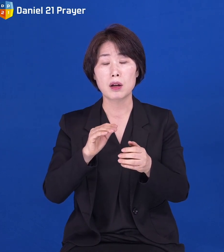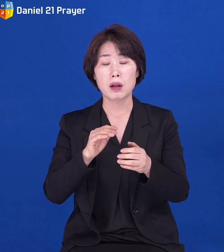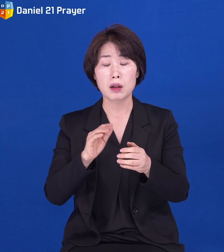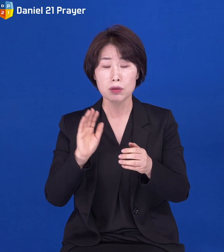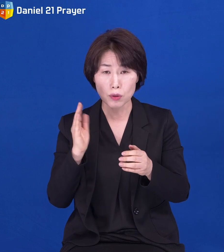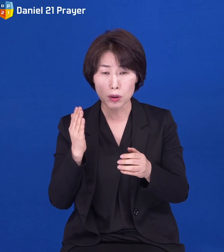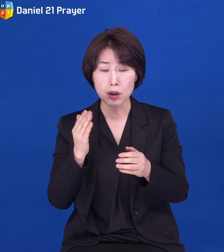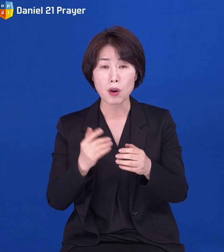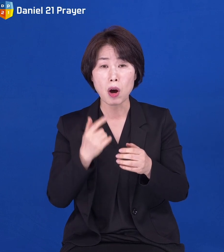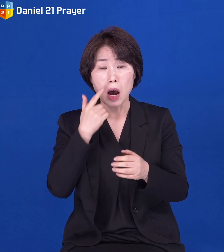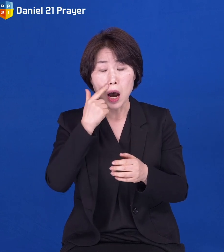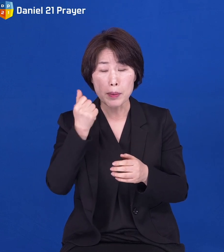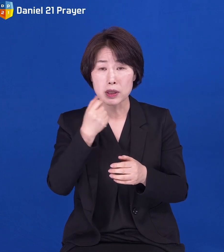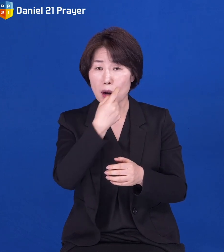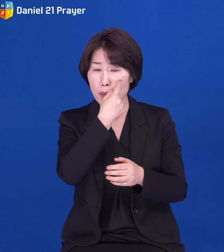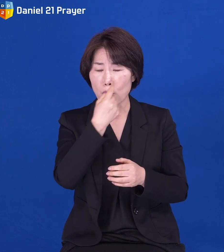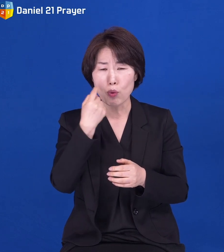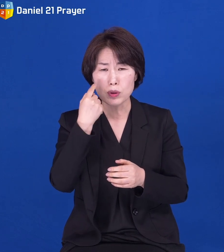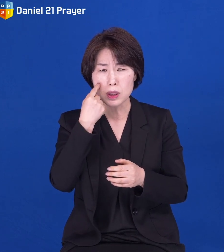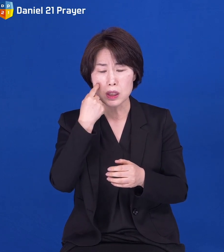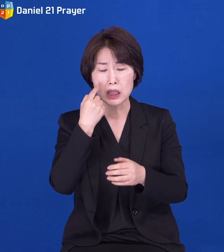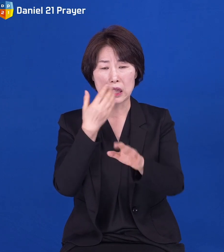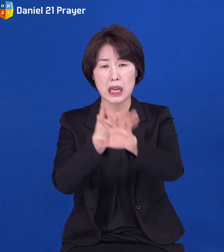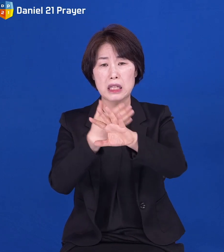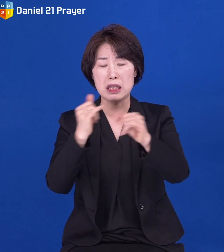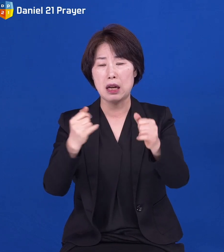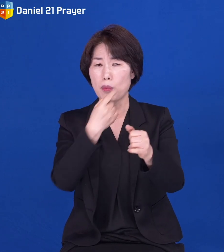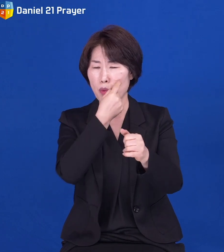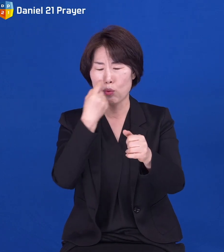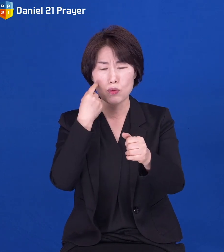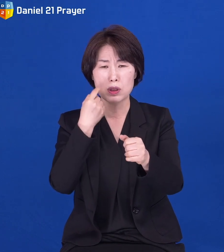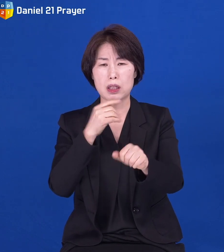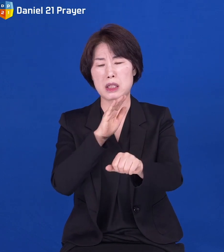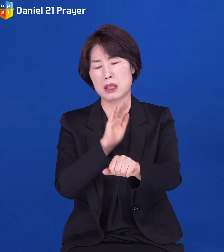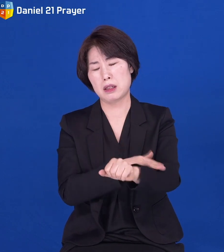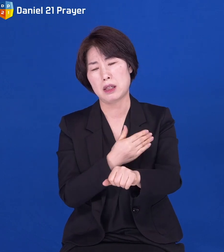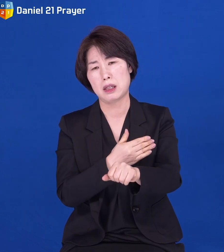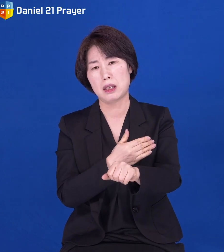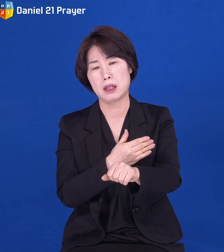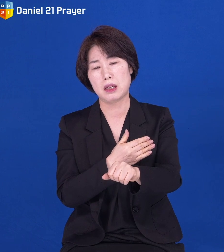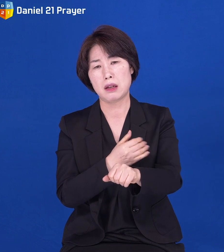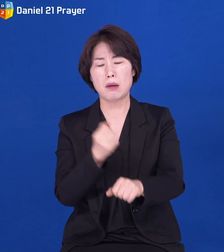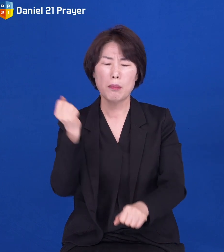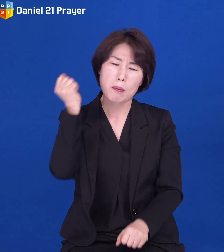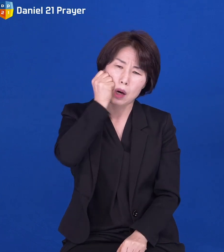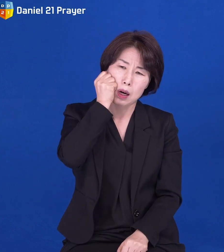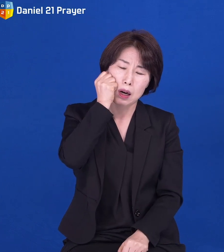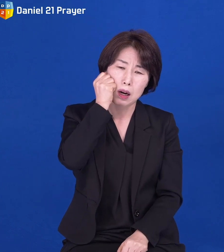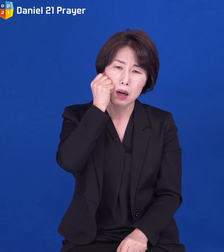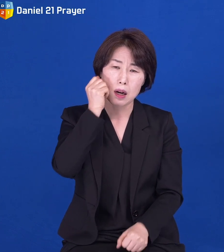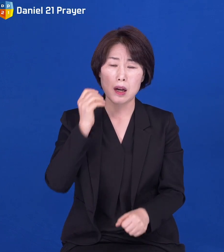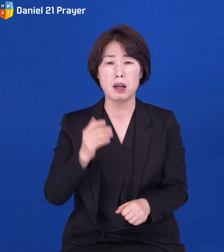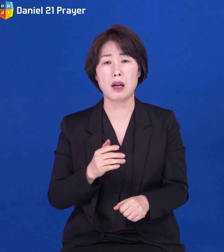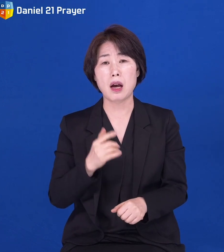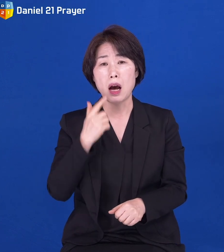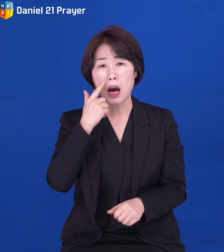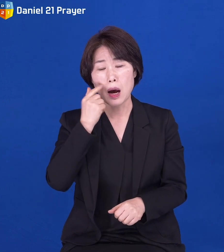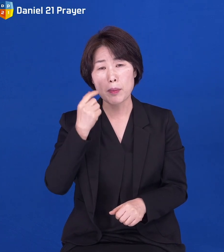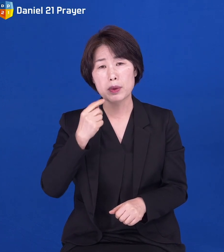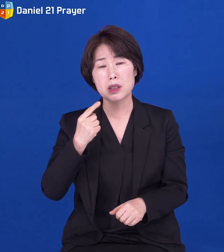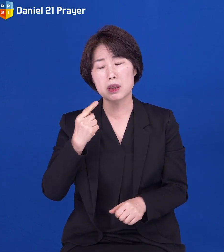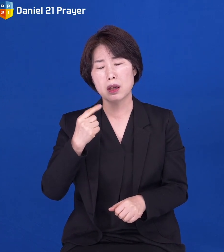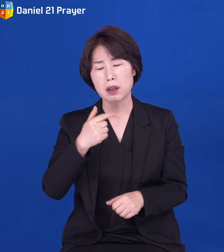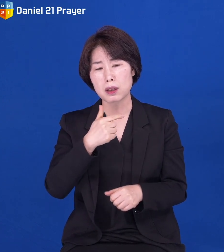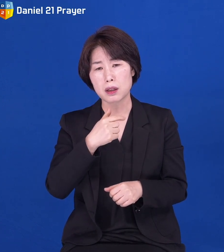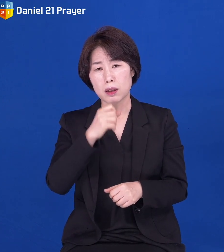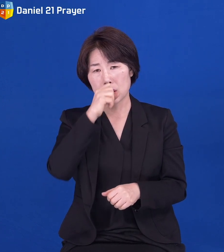그때 당시에 보증 참 많잖아요. 저희 아버지가 너무 착하시거든요. 사람이 좋고 술도 좋아하시고 그래가지고